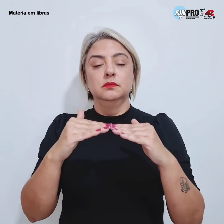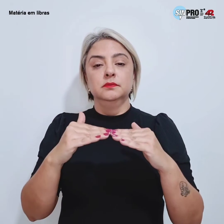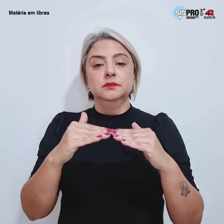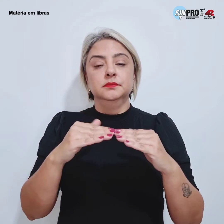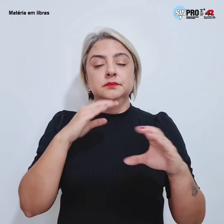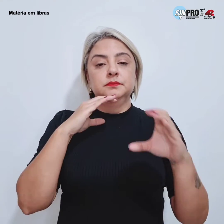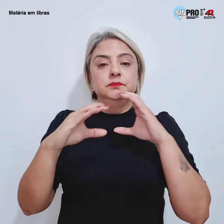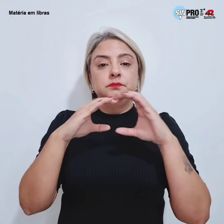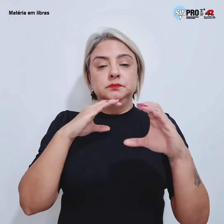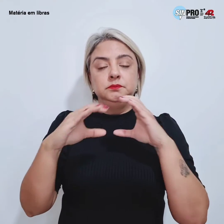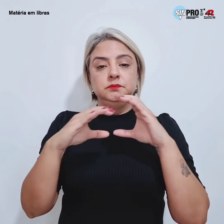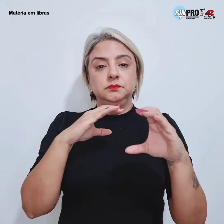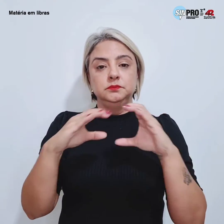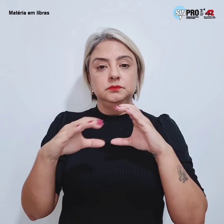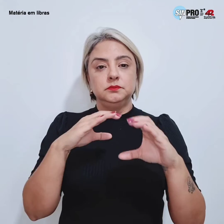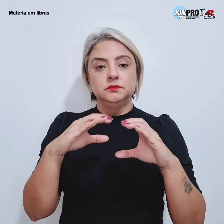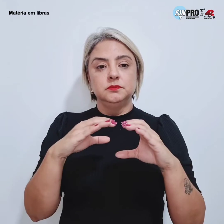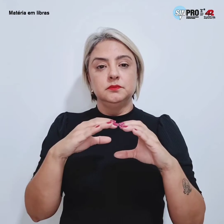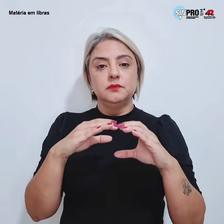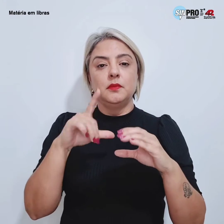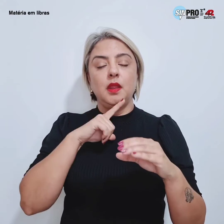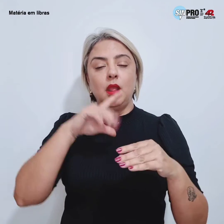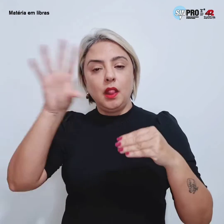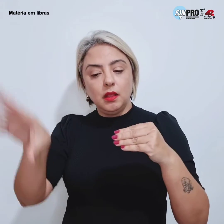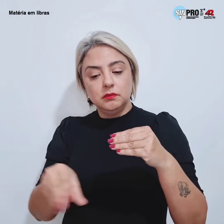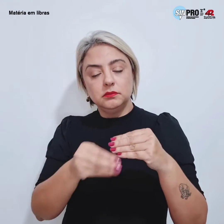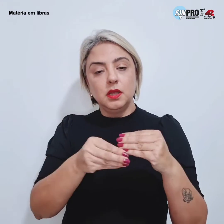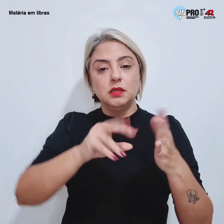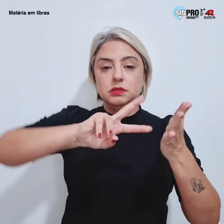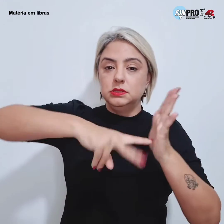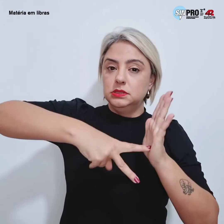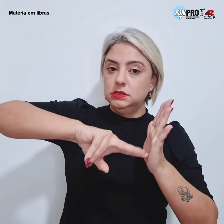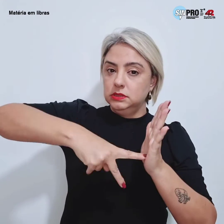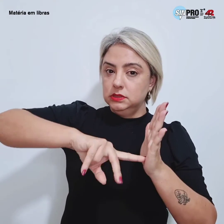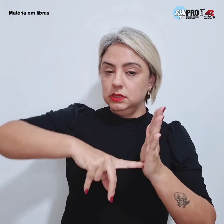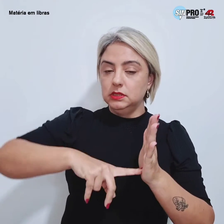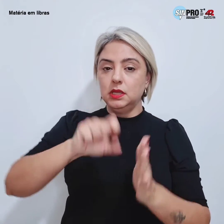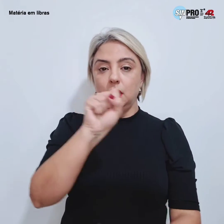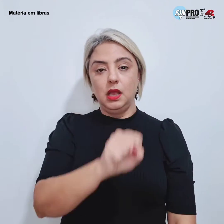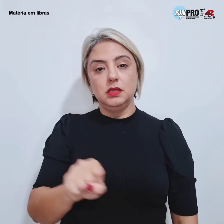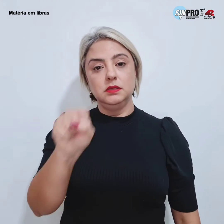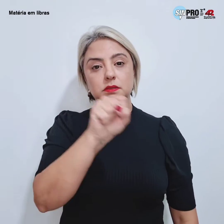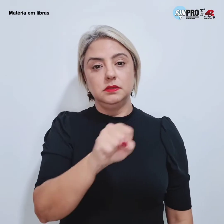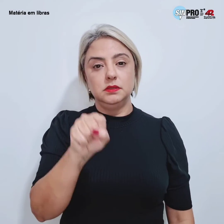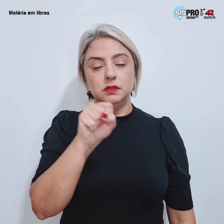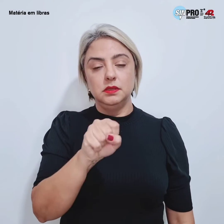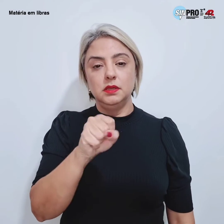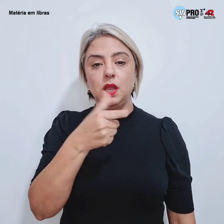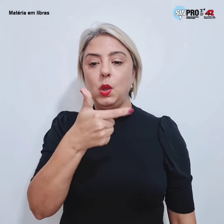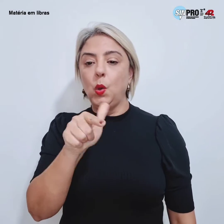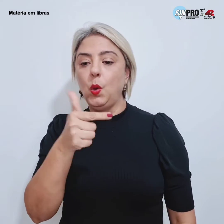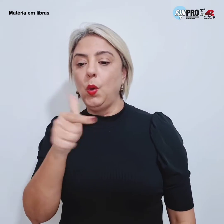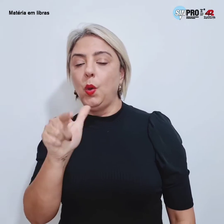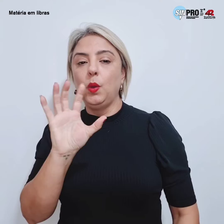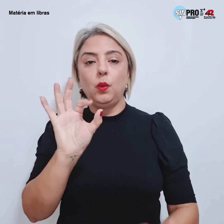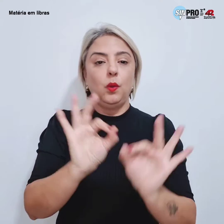Comunicação, composto por sindicatos, associações e outras organizações